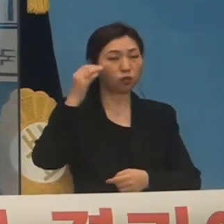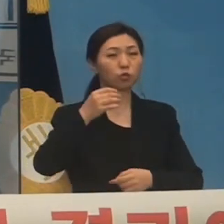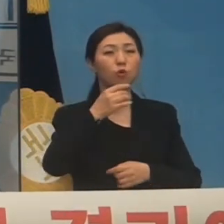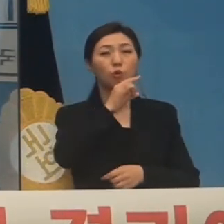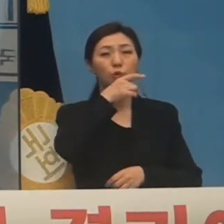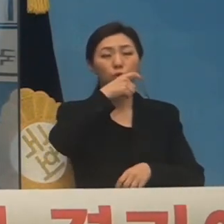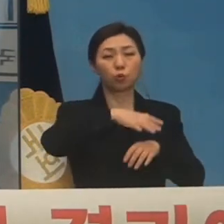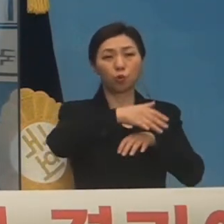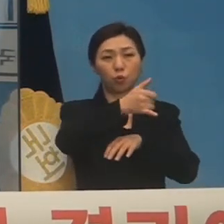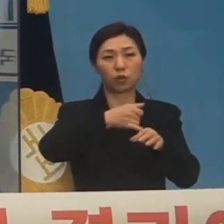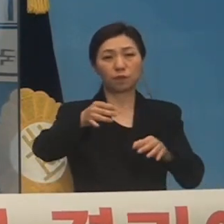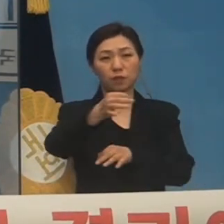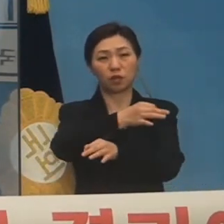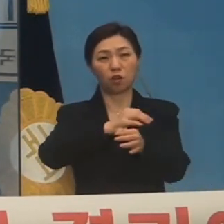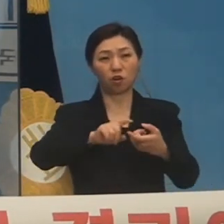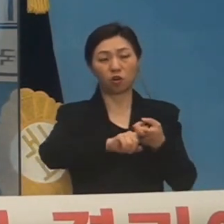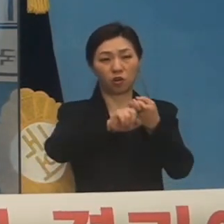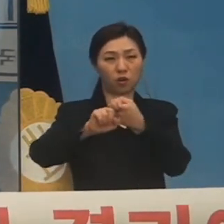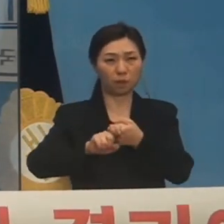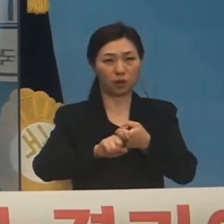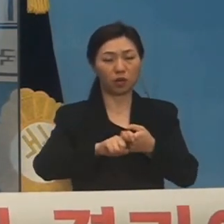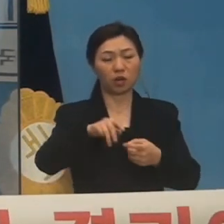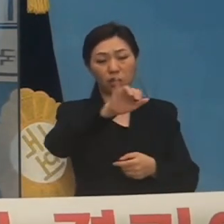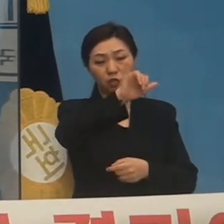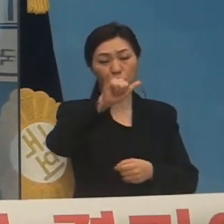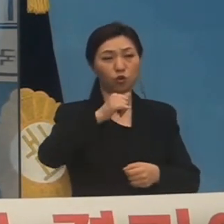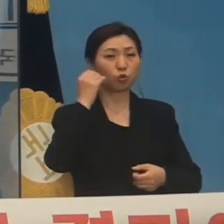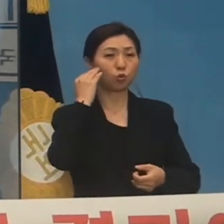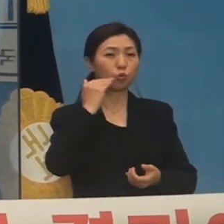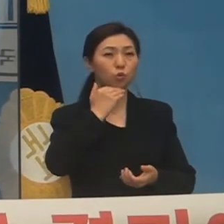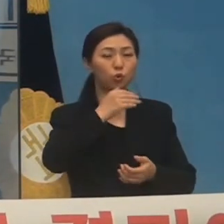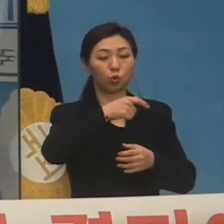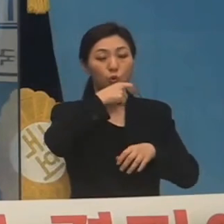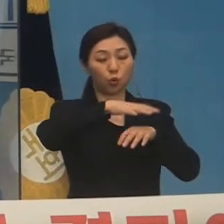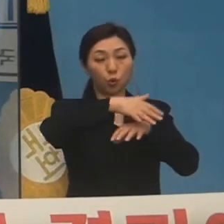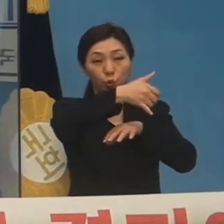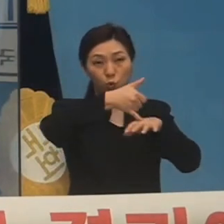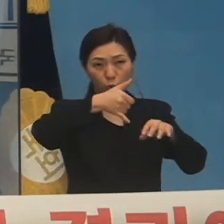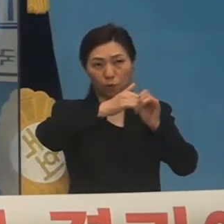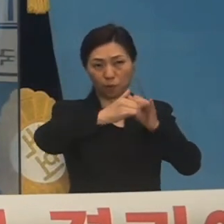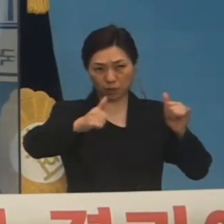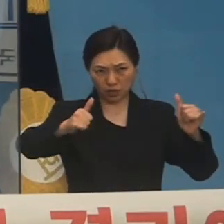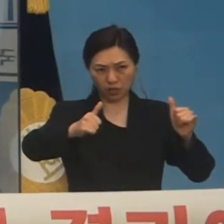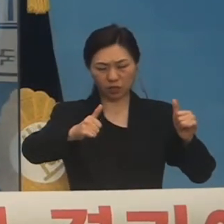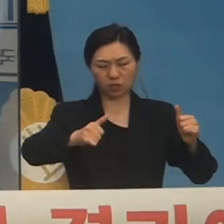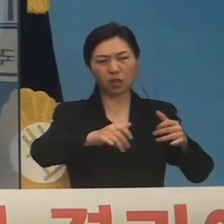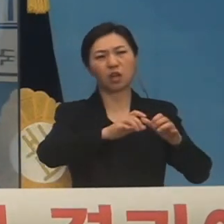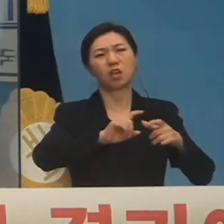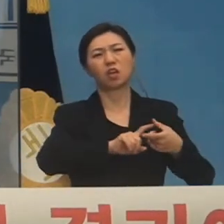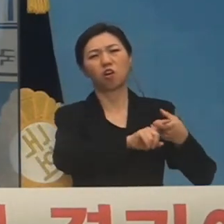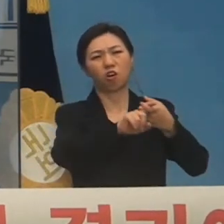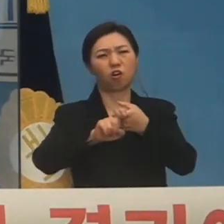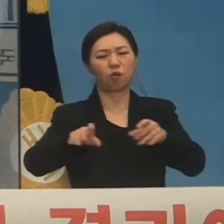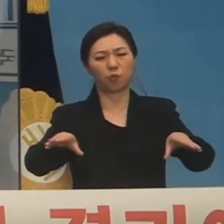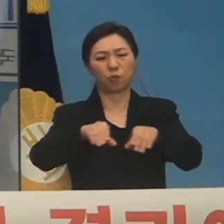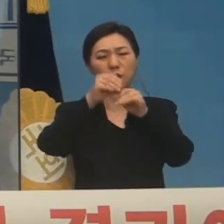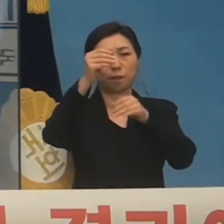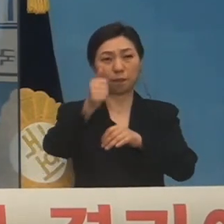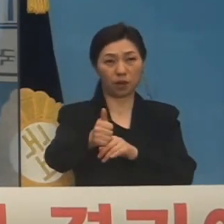한국농업경영연합회, 전국농민회 총연맹 등 5개의 농어민단체는